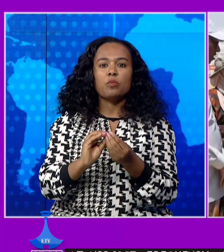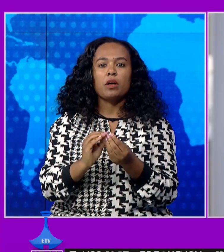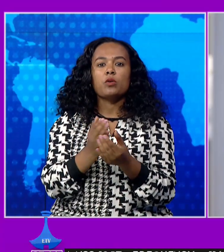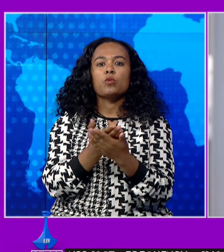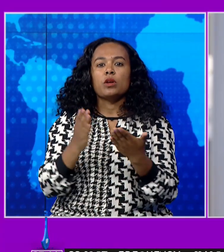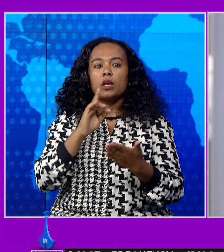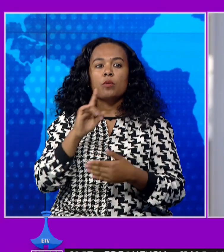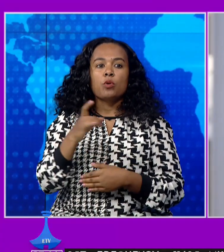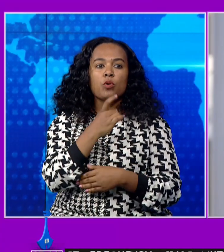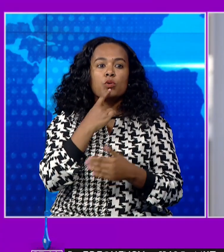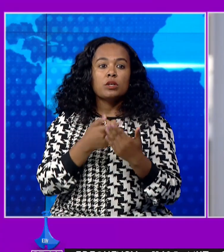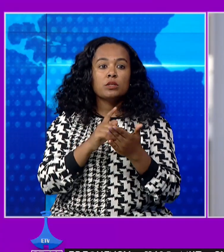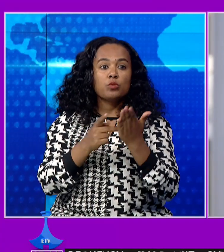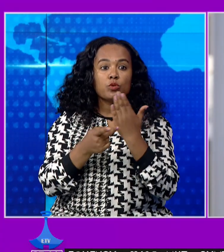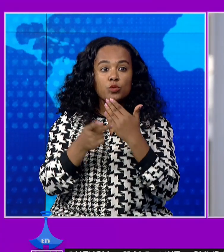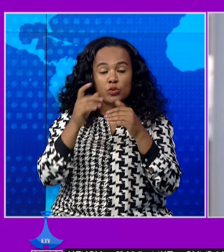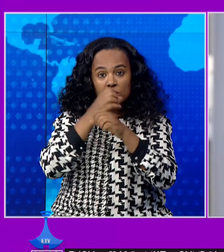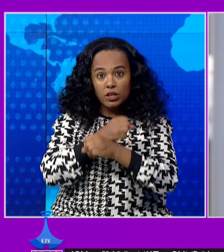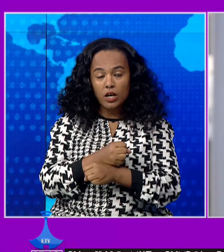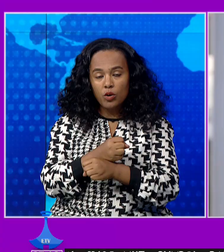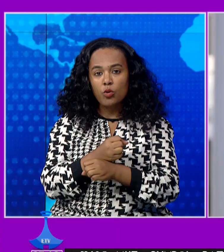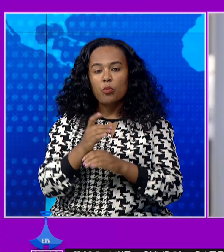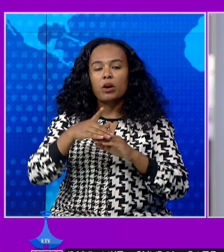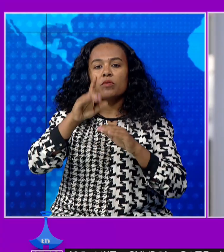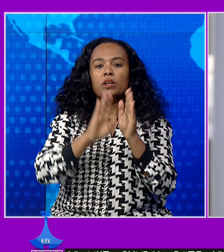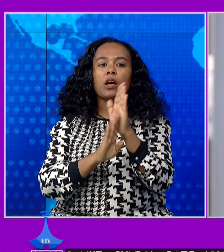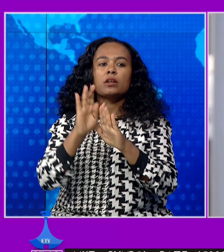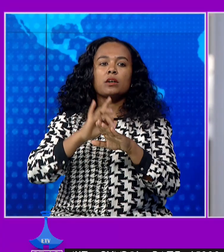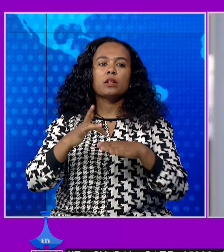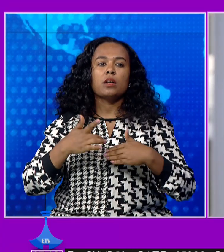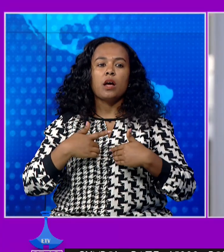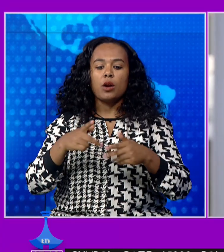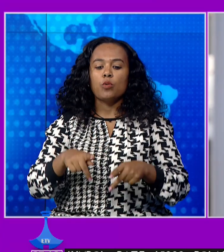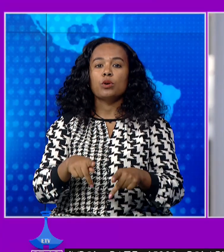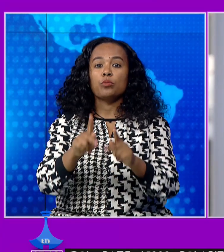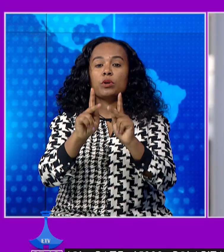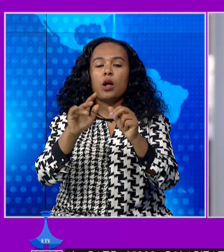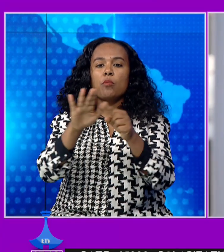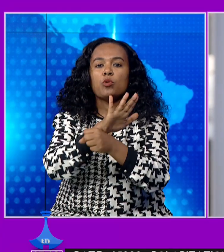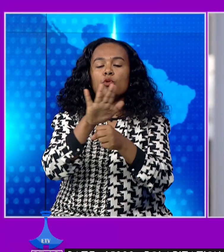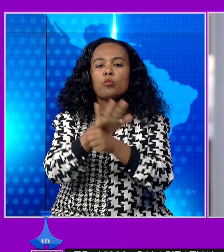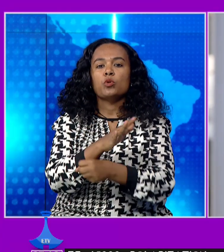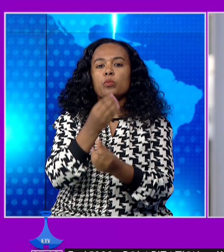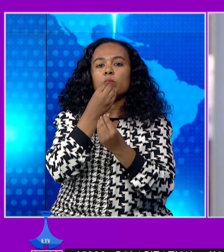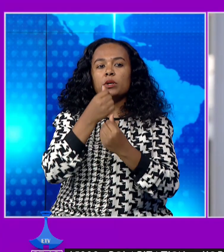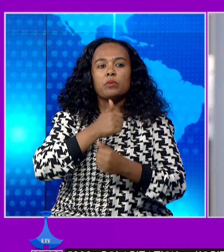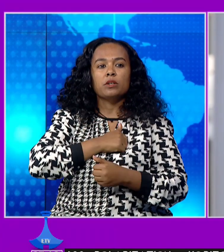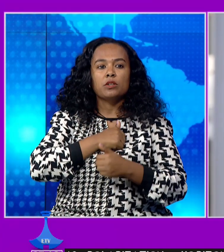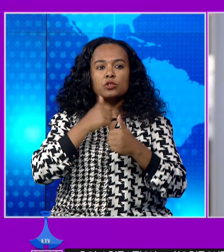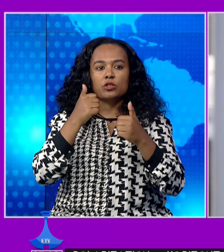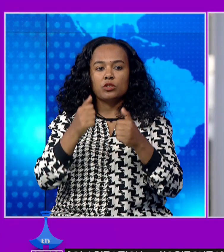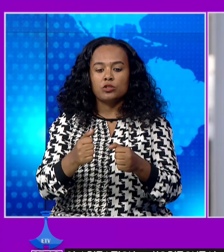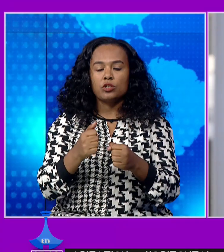የሚሆን እነዚህ ፕሮጀክቶች ሲጠናቀቁ በከፍተኛ እድገት ላይ ያለው ግብርናችን ሙሉ ለሙሉ በምግብ ራሳችንን